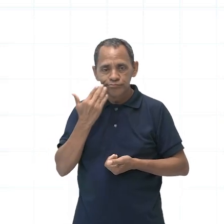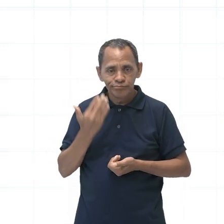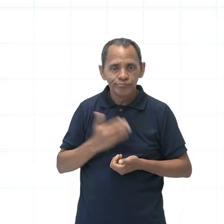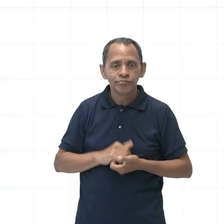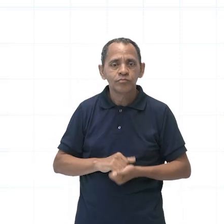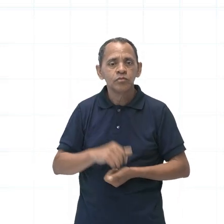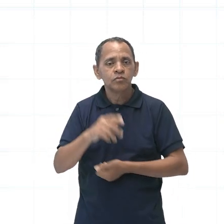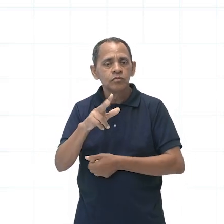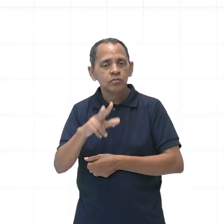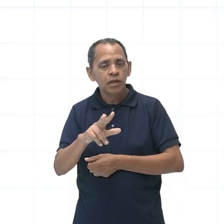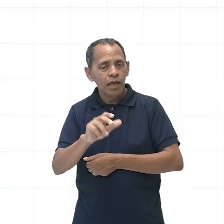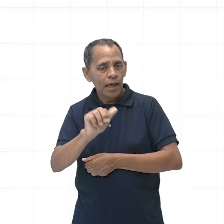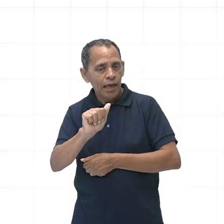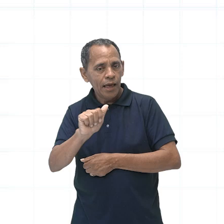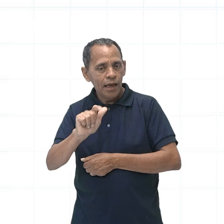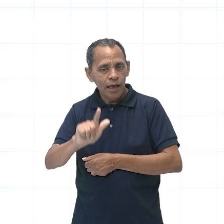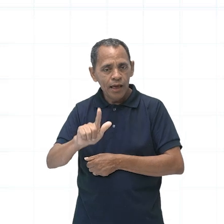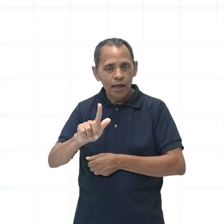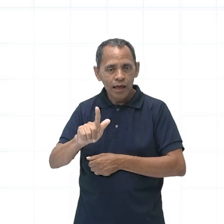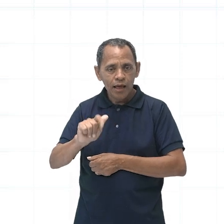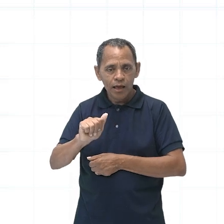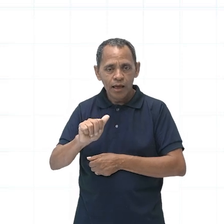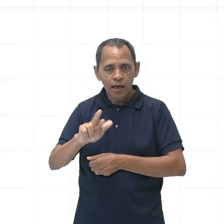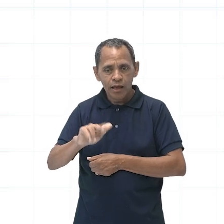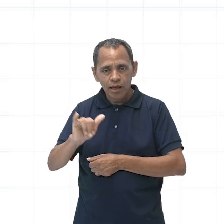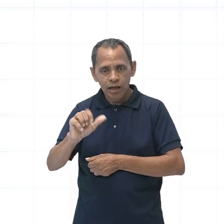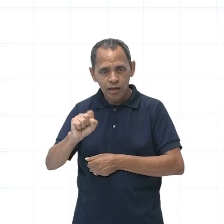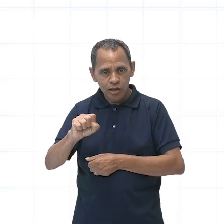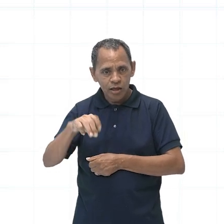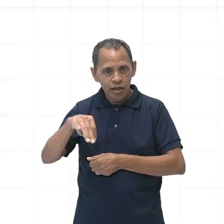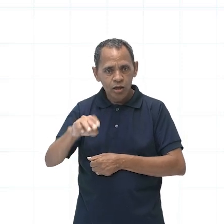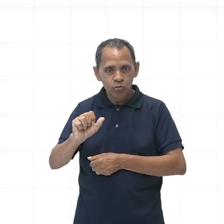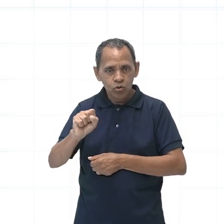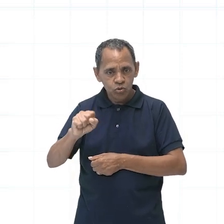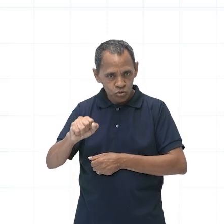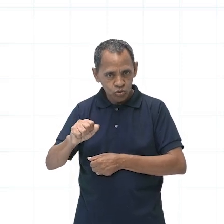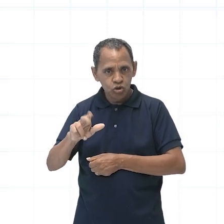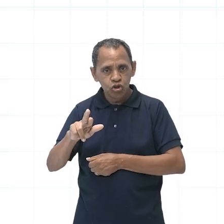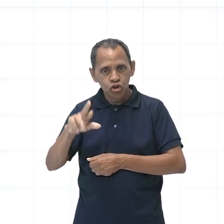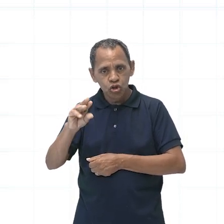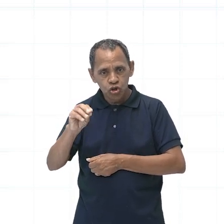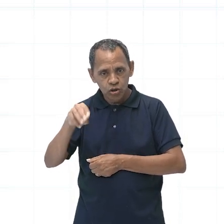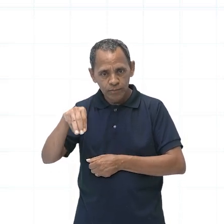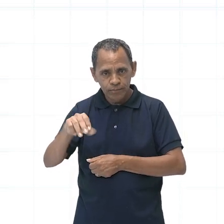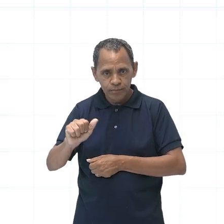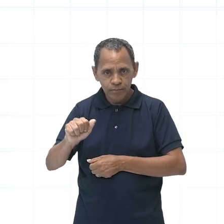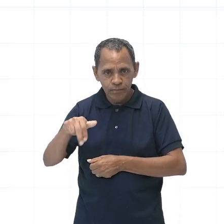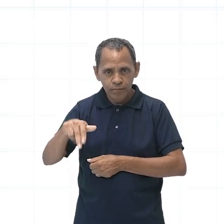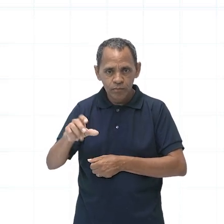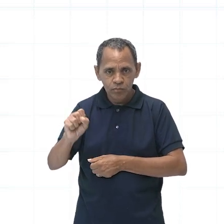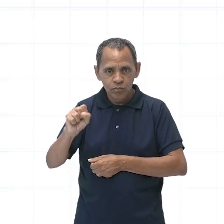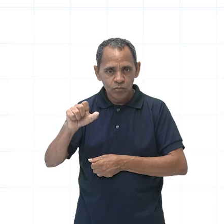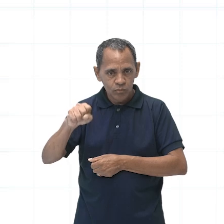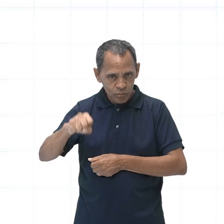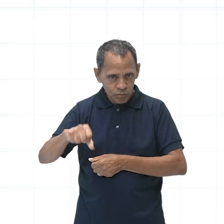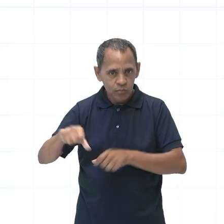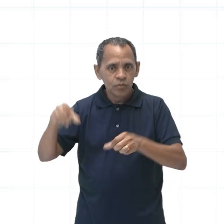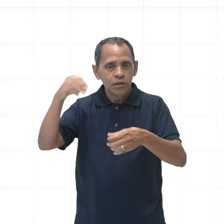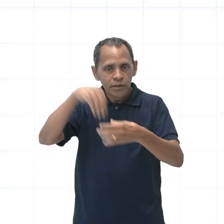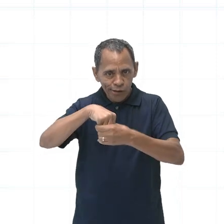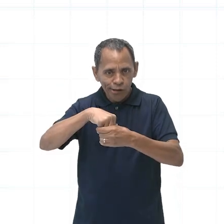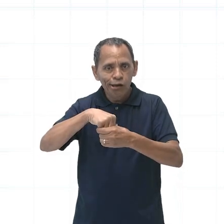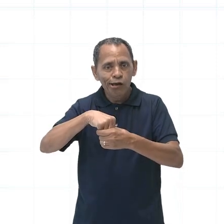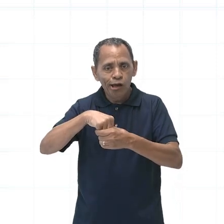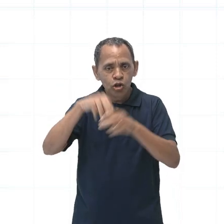observar. Quando vocês virem essa numeraçãozinha em algarismo romano na subdivisão, na verdade, de